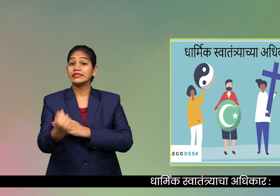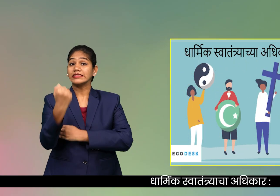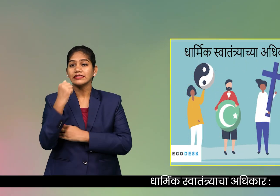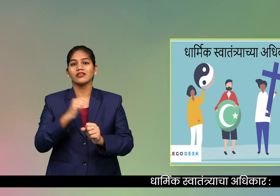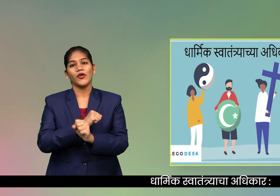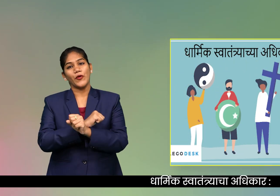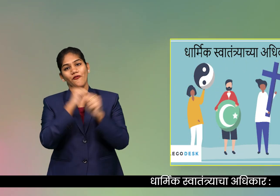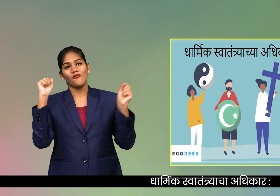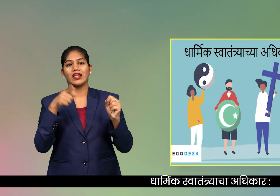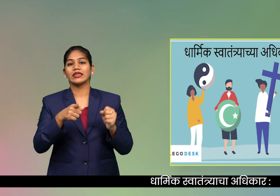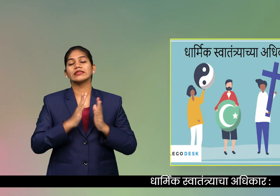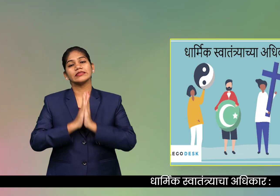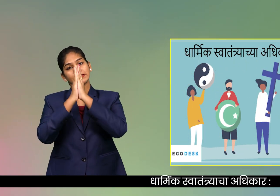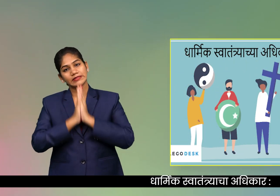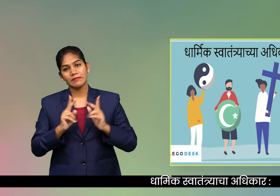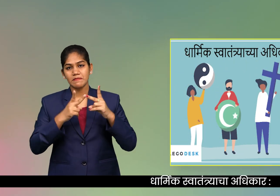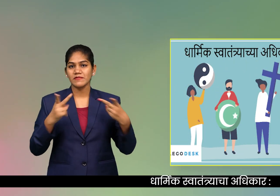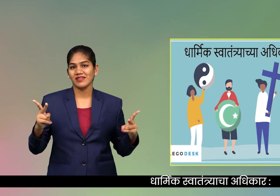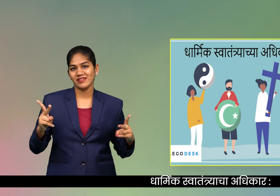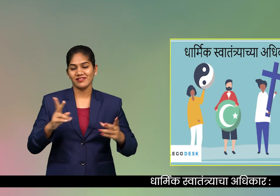धार्मिक स्वातंत्र्याचा अधिकार.